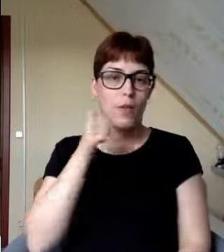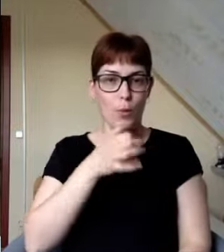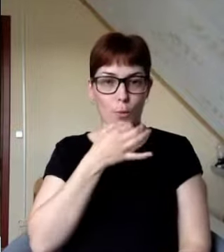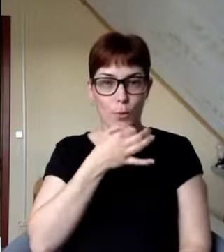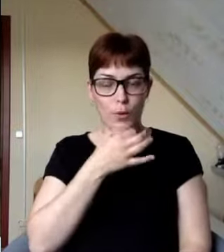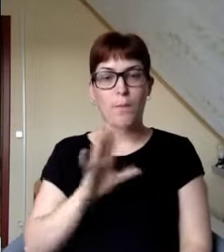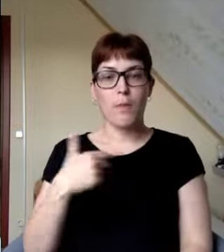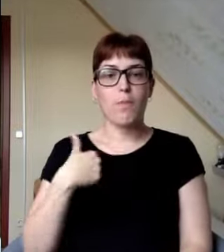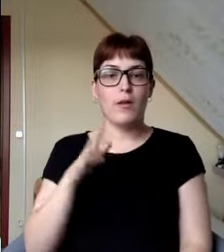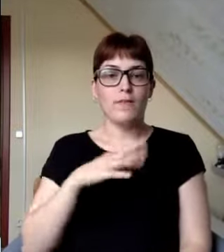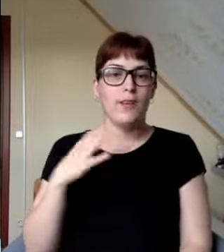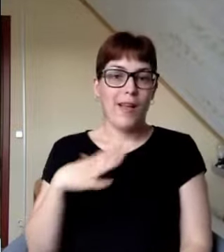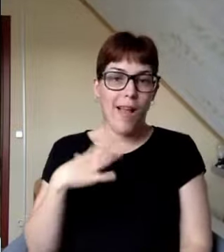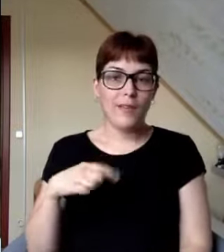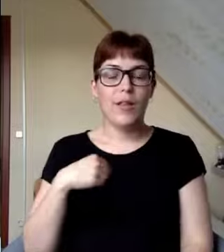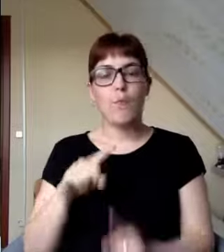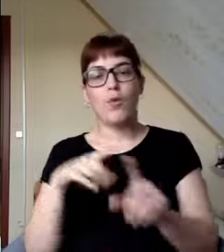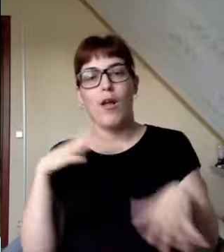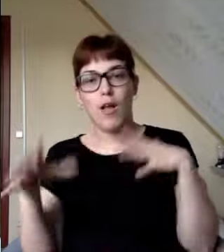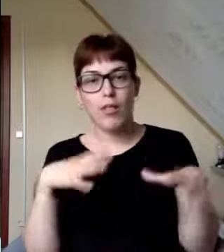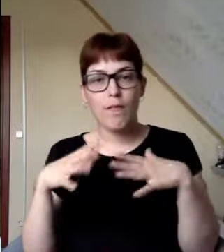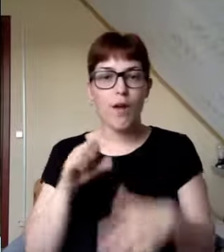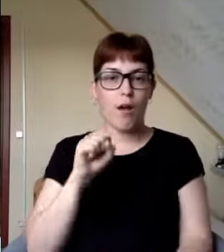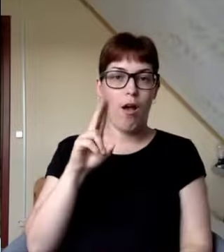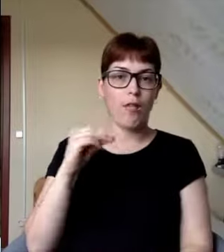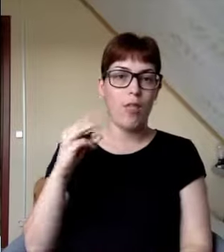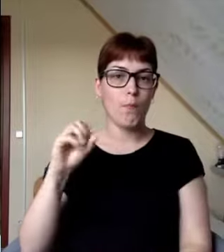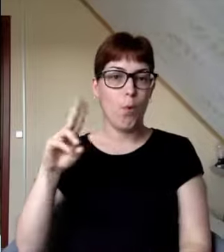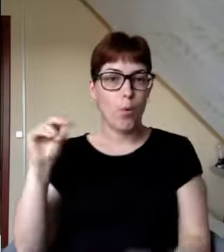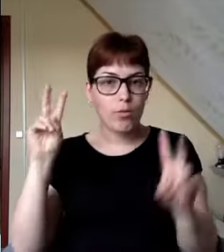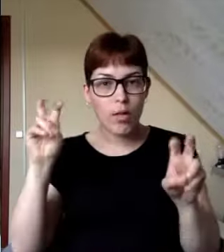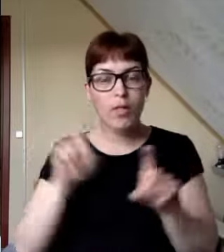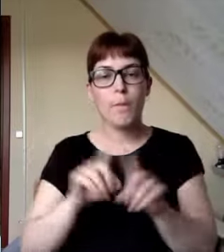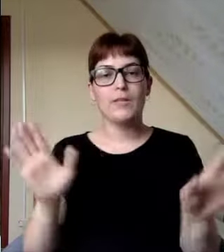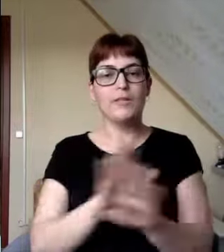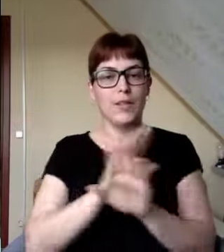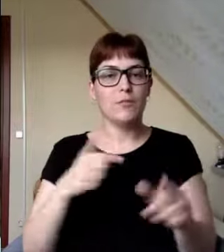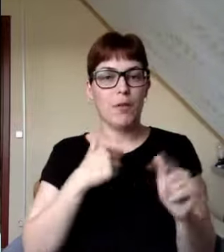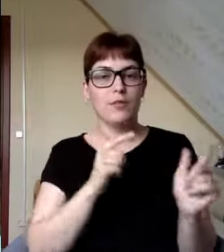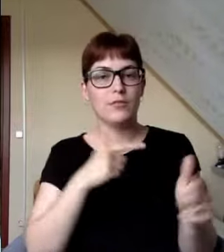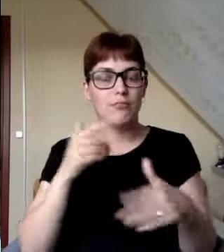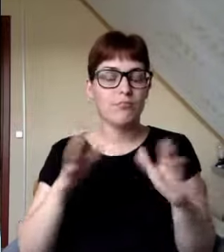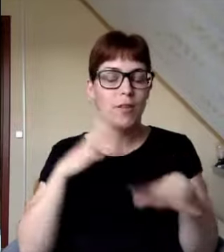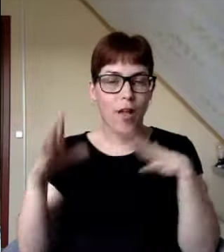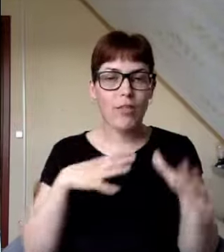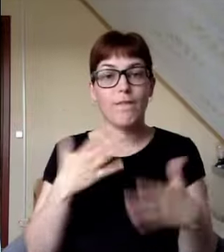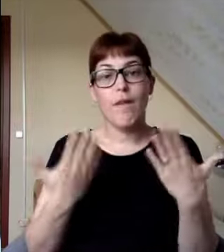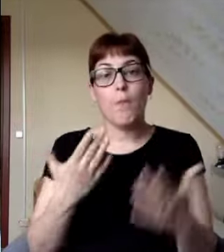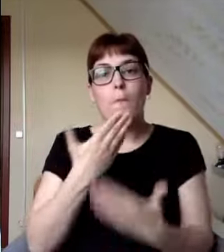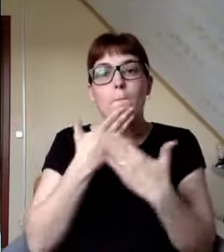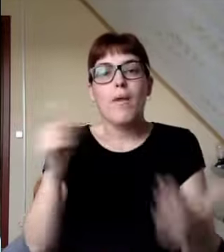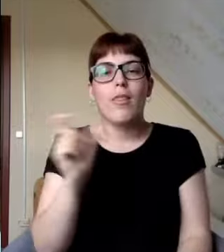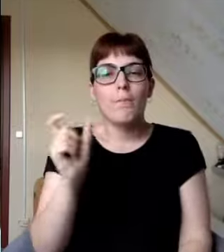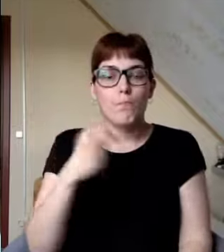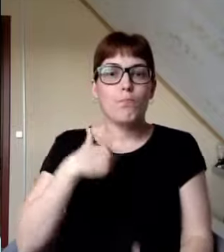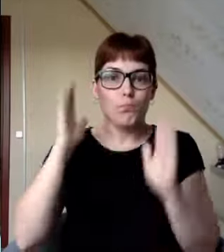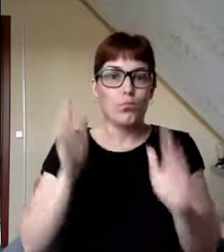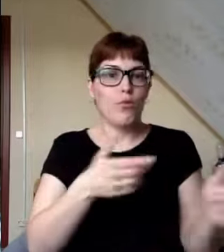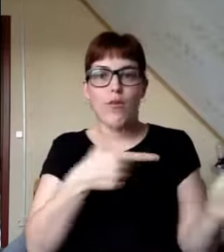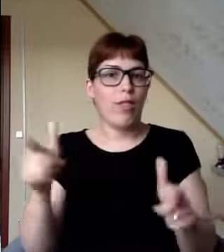nevēl. Bet gaidām un gatavājumies arī, mēs ar ar armonēm. Tāpat gatavojam dziestņas, nu, kas, ja, nu, vajadzēs pēdējā brīdī, mēs būsim